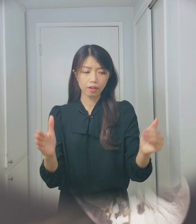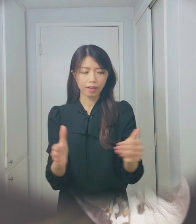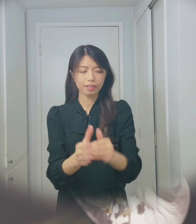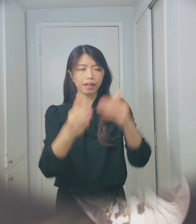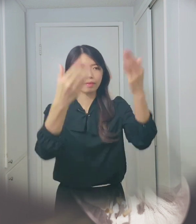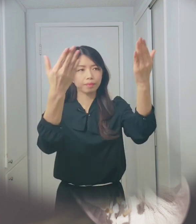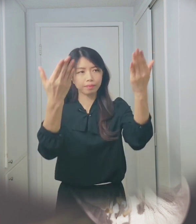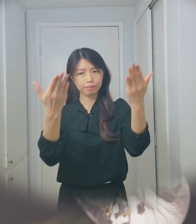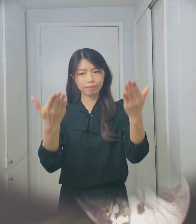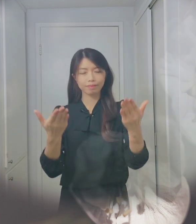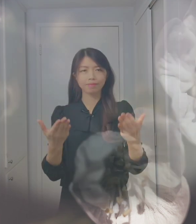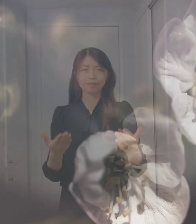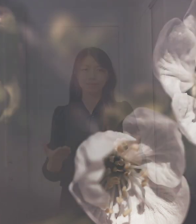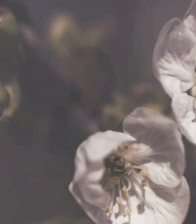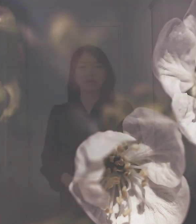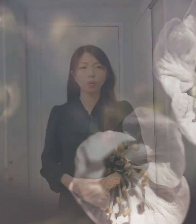완성하시네.